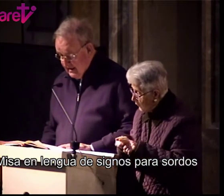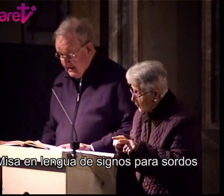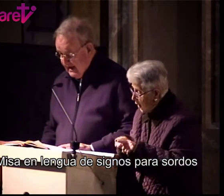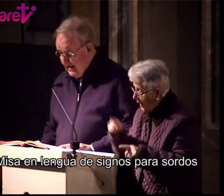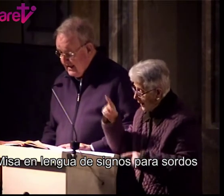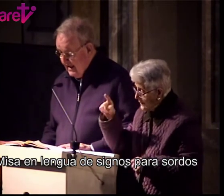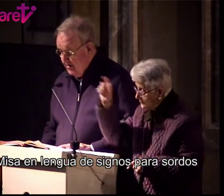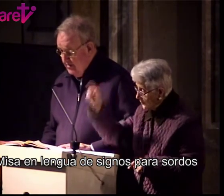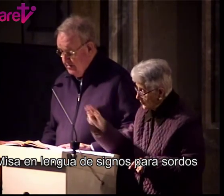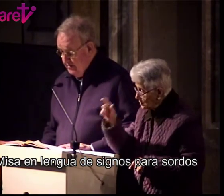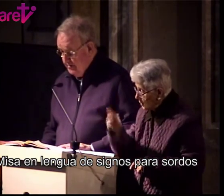descartado.